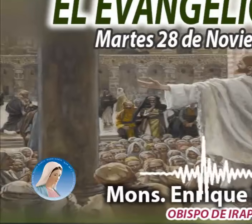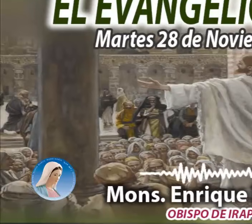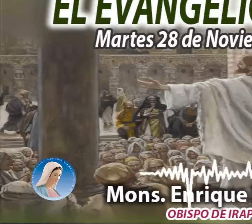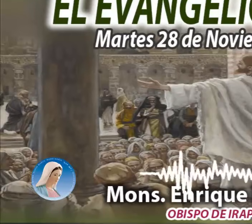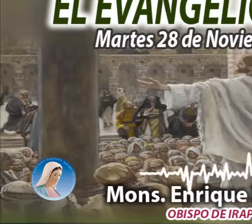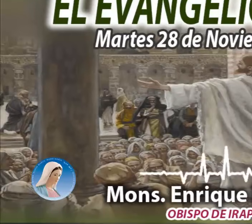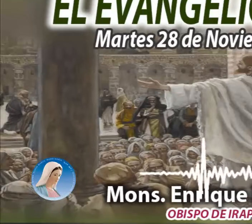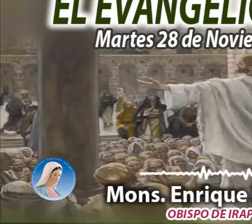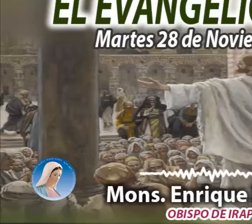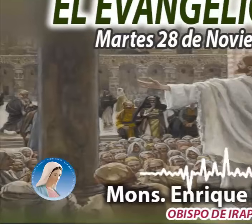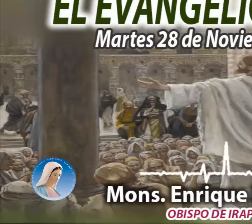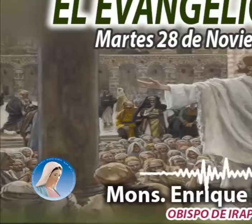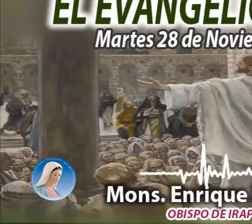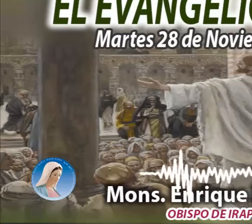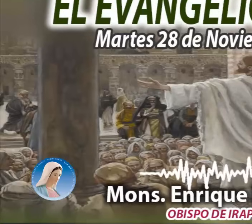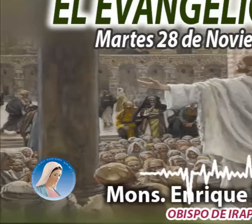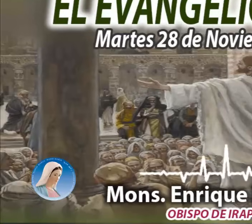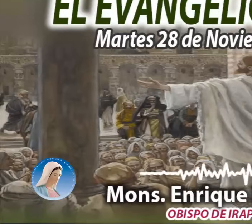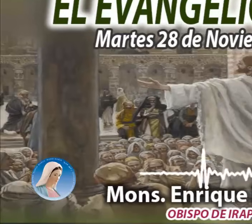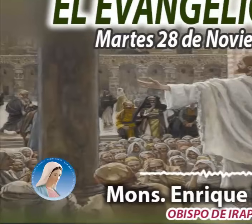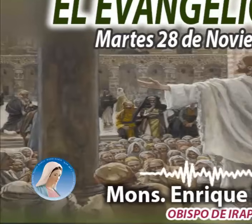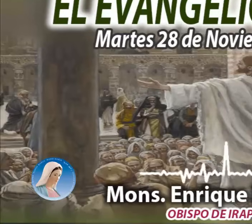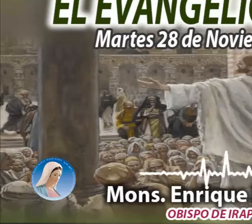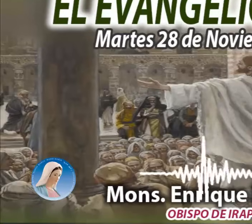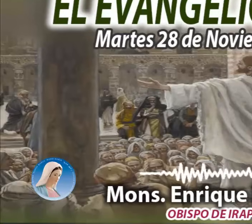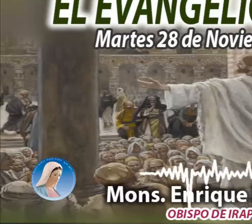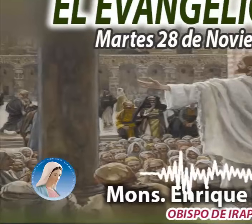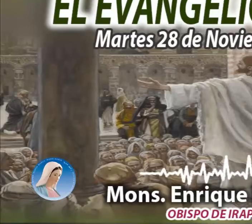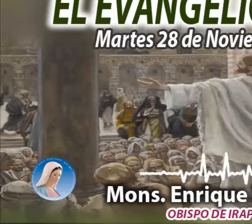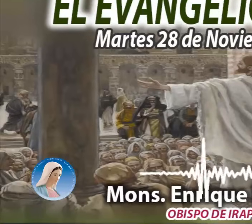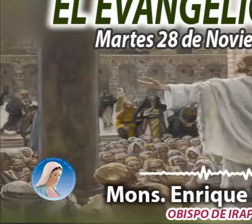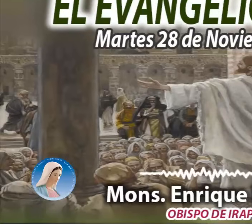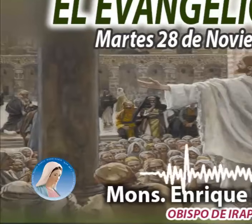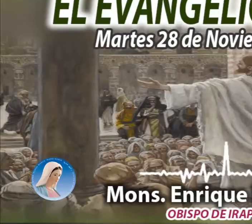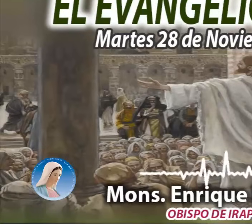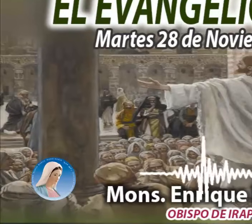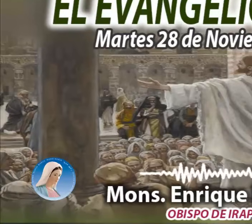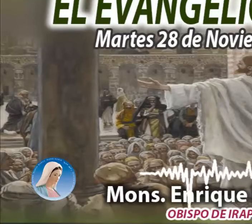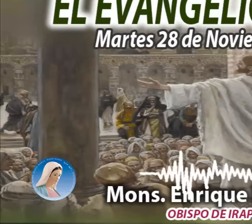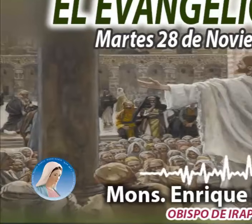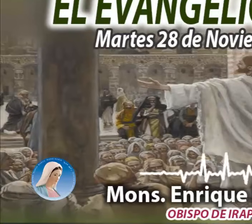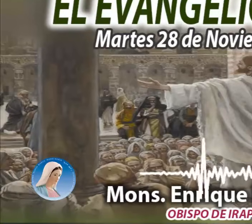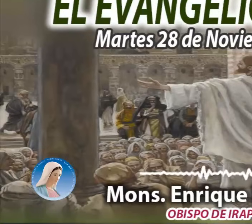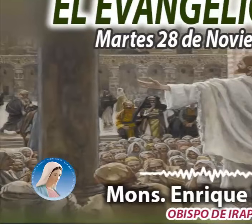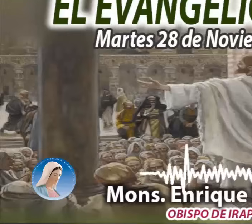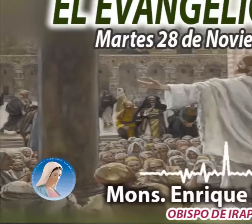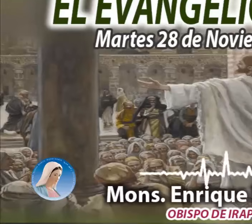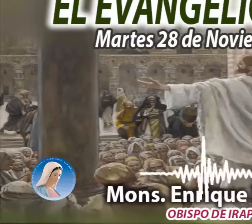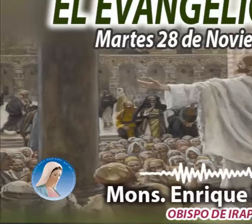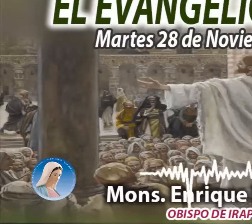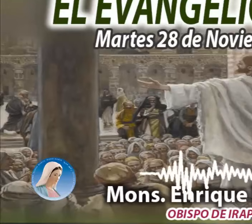El Evangelio del Día, en voz de Monseñor Enrique Díaz, a través de Radio María, voz